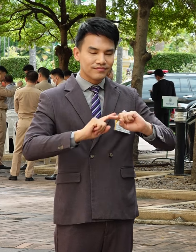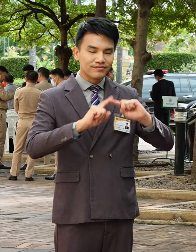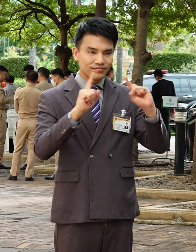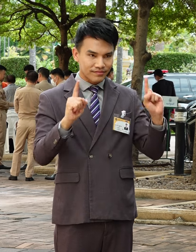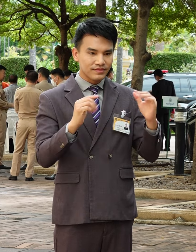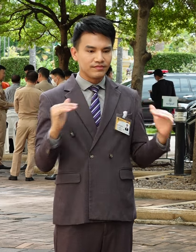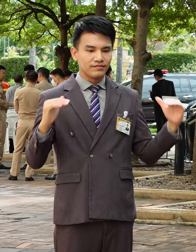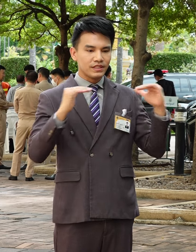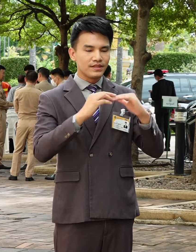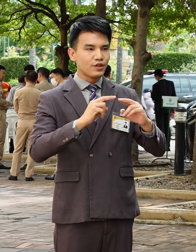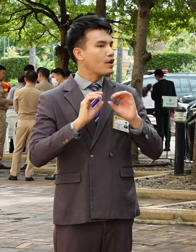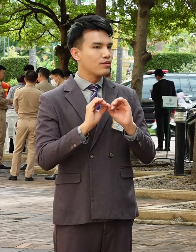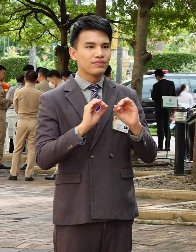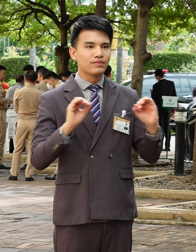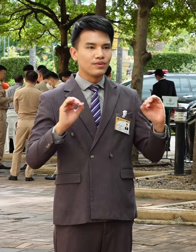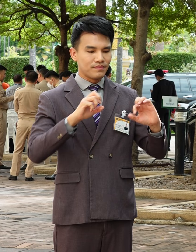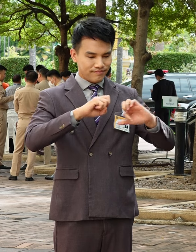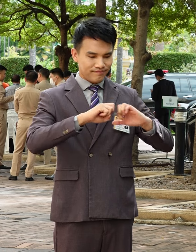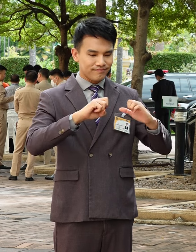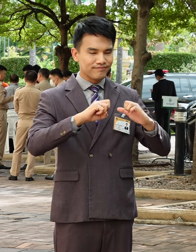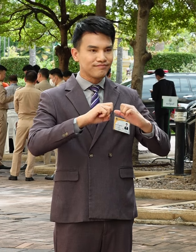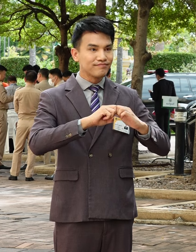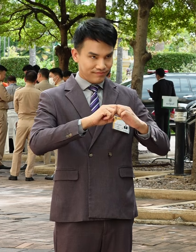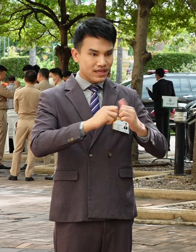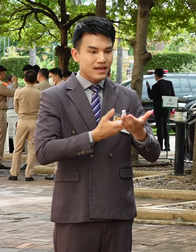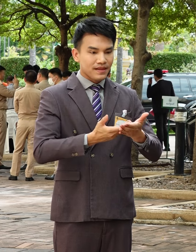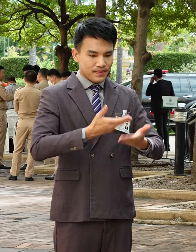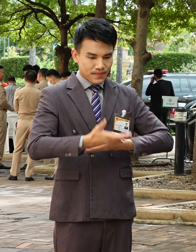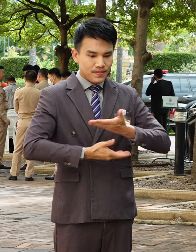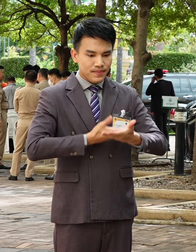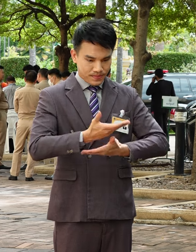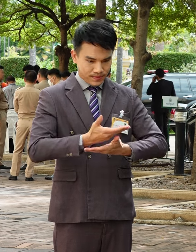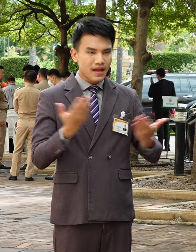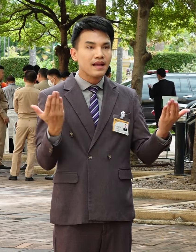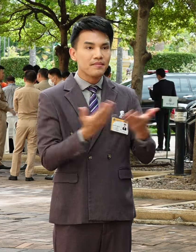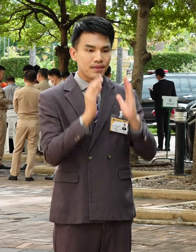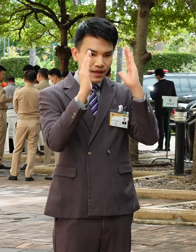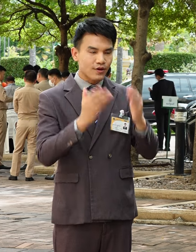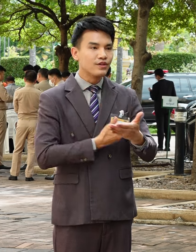ไม่ได้เป็นกรรมสิทธิ์นะครับฉะนั้นจะได้ตัดปัญหาเกี่ยวกับเรื่องการซื้อขายหรือการเปลี่ยนมิ